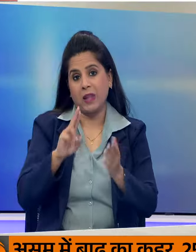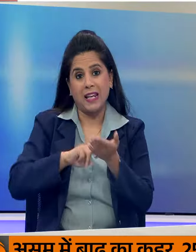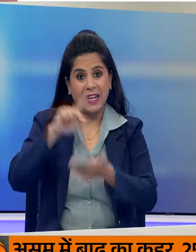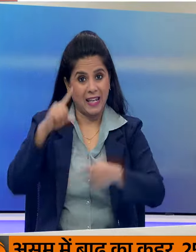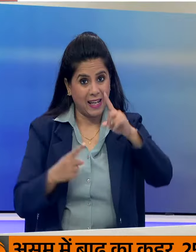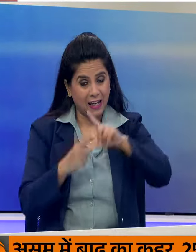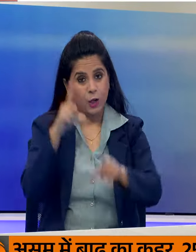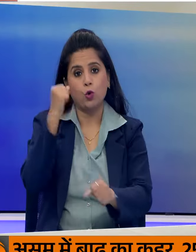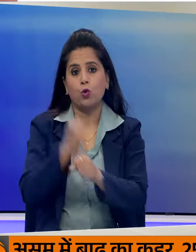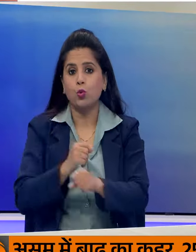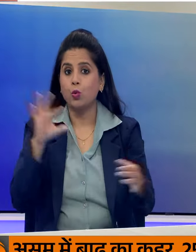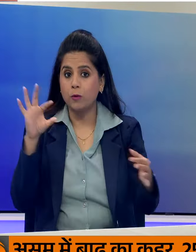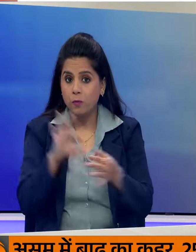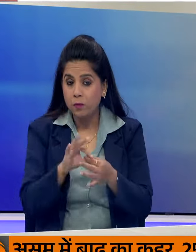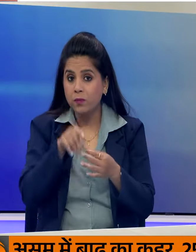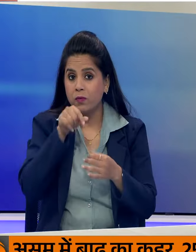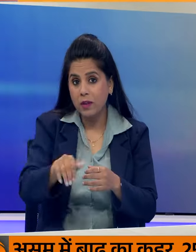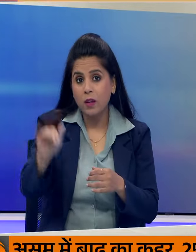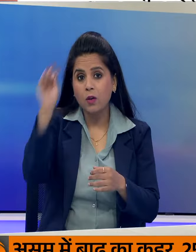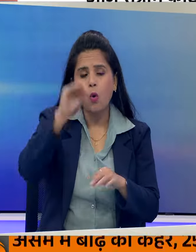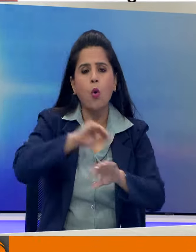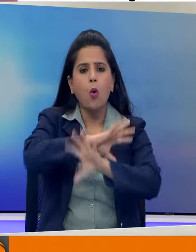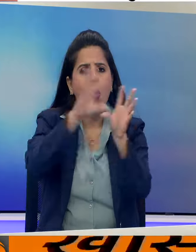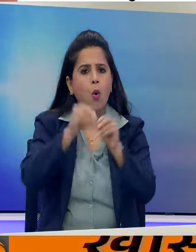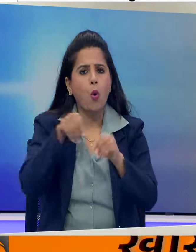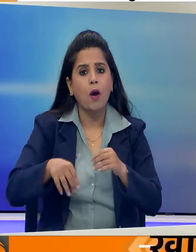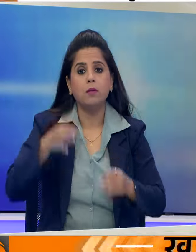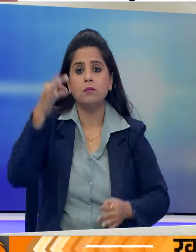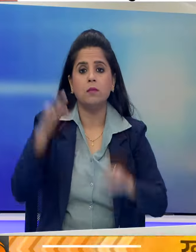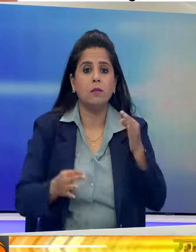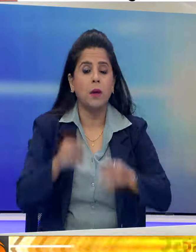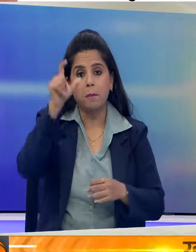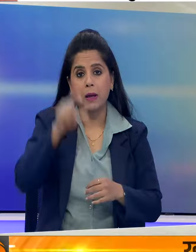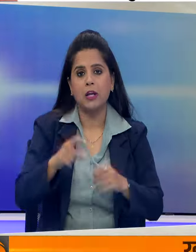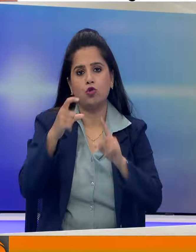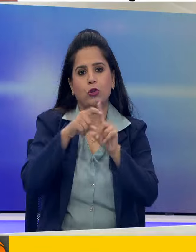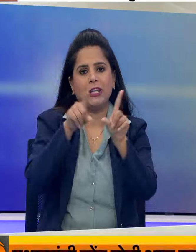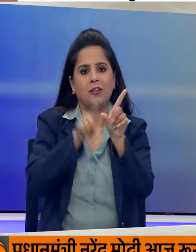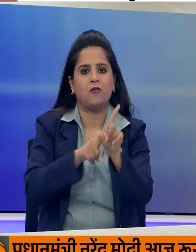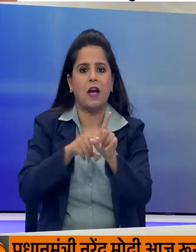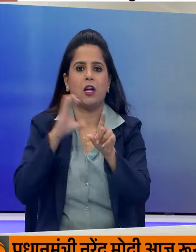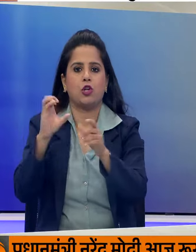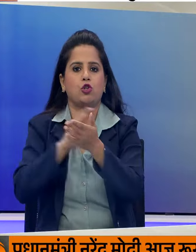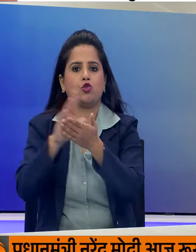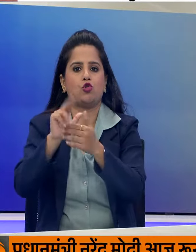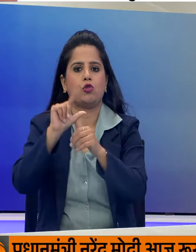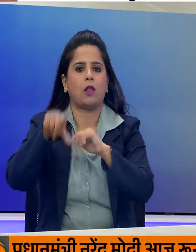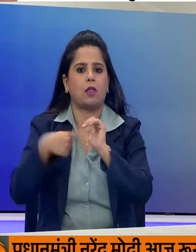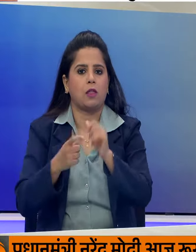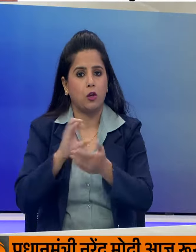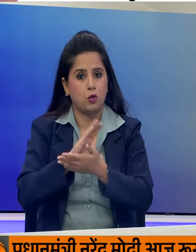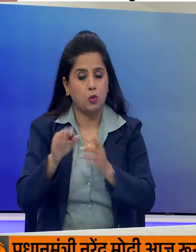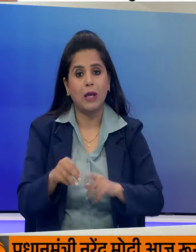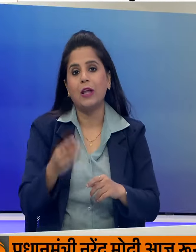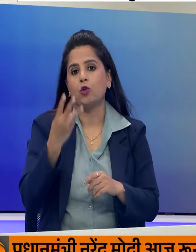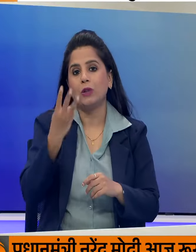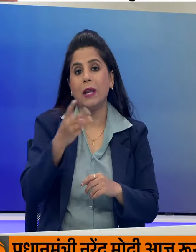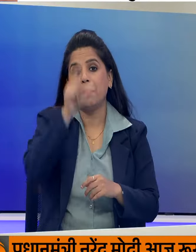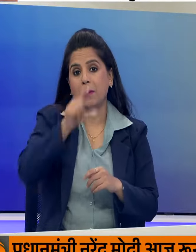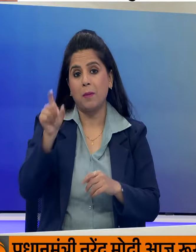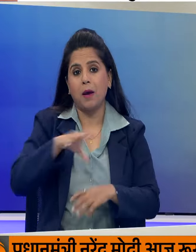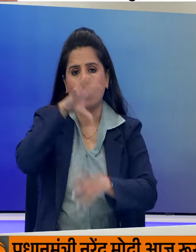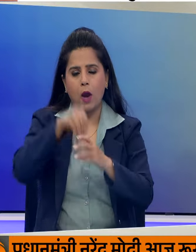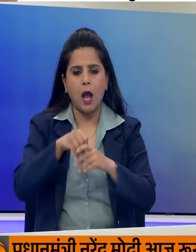से जुड़ी सभी याचिकाओं पर सुनवाई मुख्य न्यायाधीश डीवाई चंद्रचूड़ की अध्यक्षता वाली 3 सदस्य पीठ करेगी।